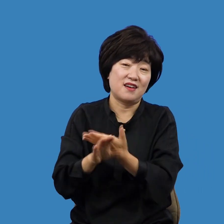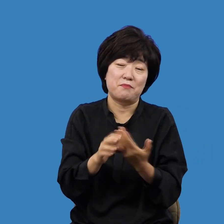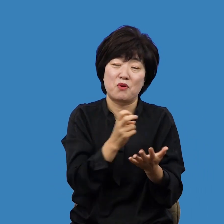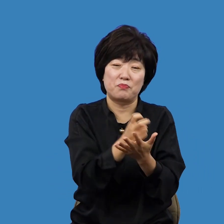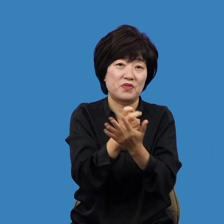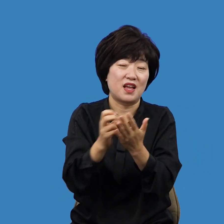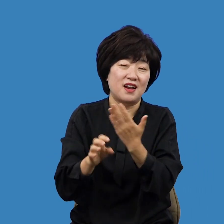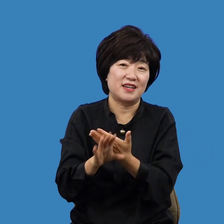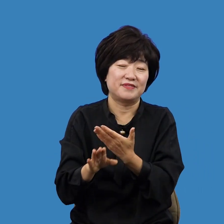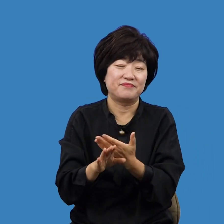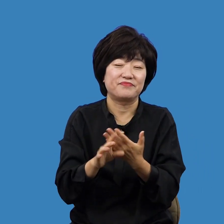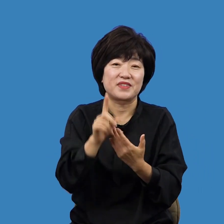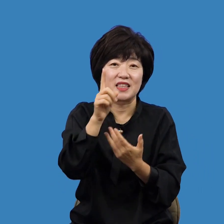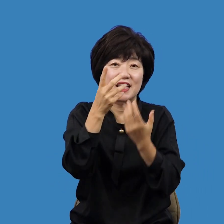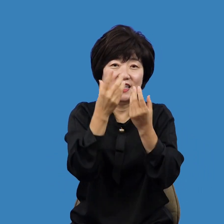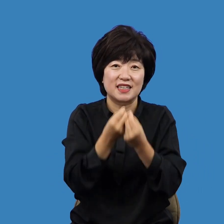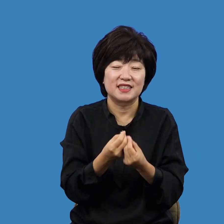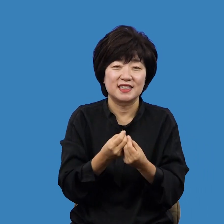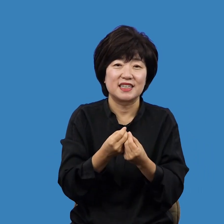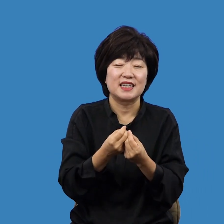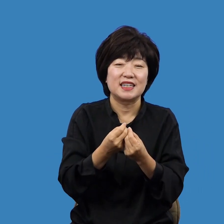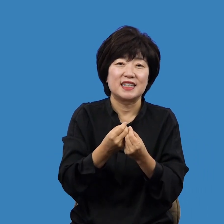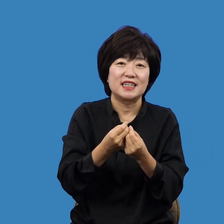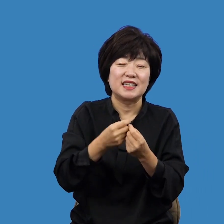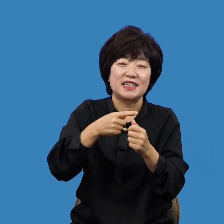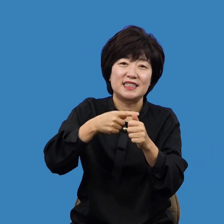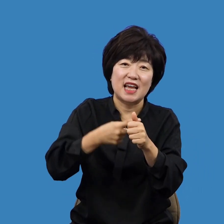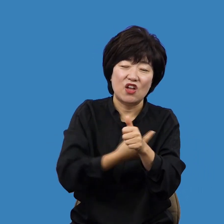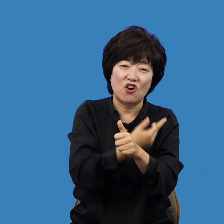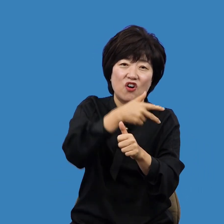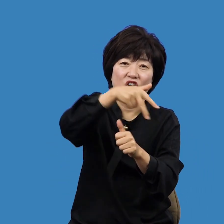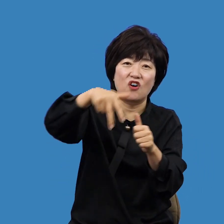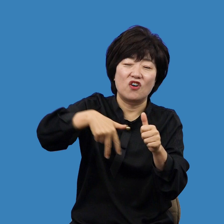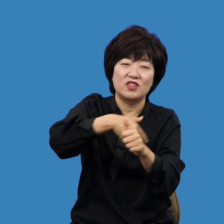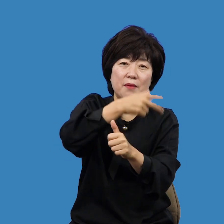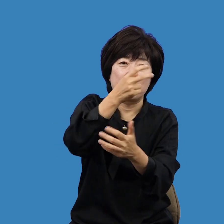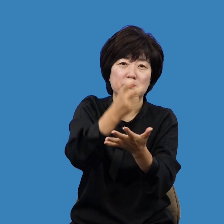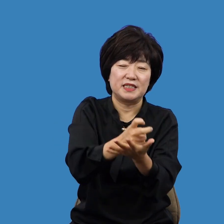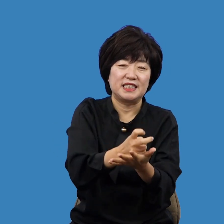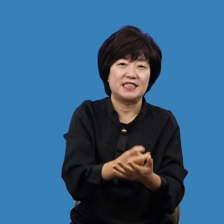자, 한 가지만 예를 들어 봅시다. 자연의 법칙이라고 하는 건데